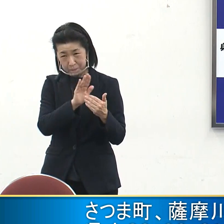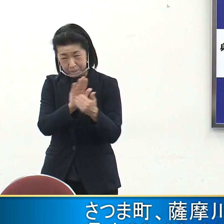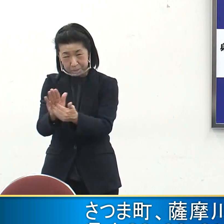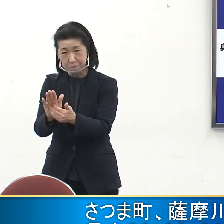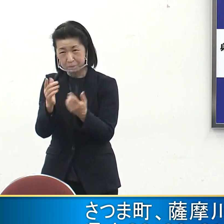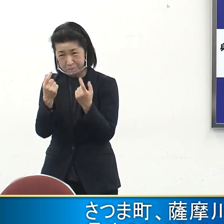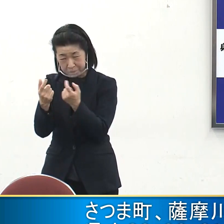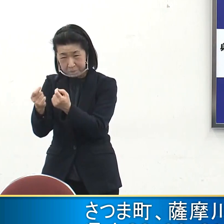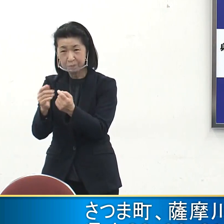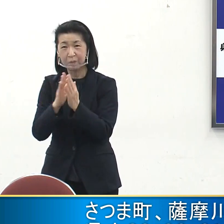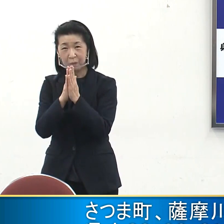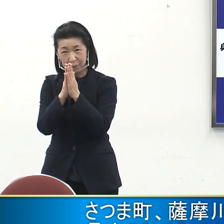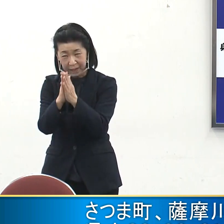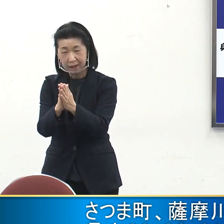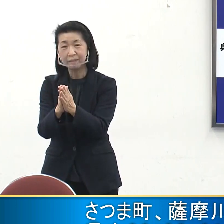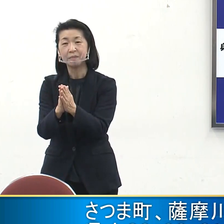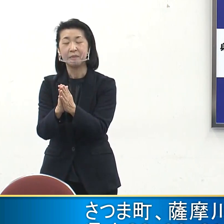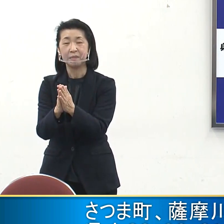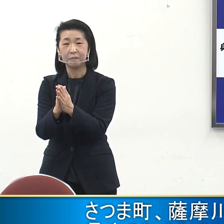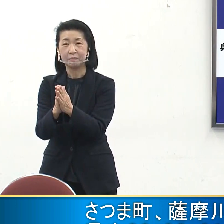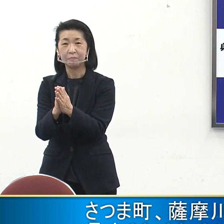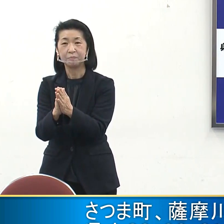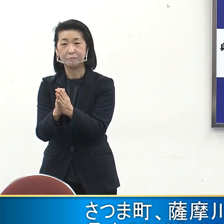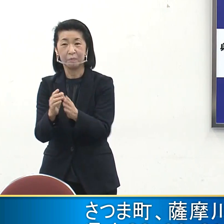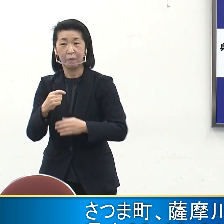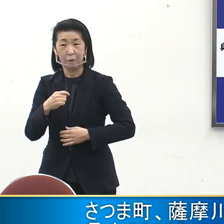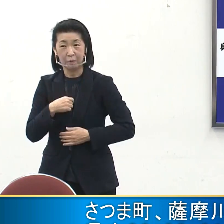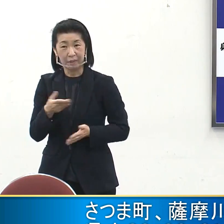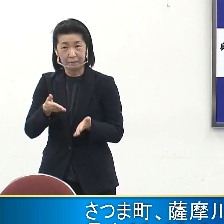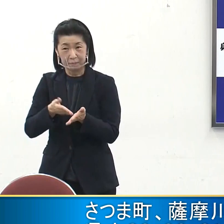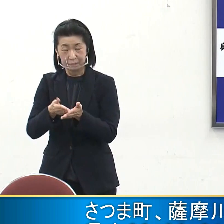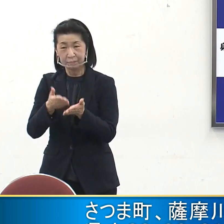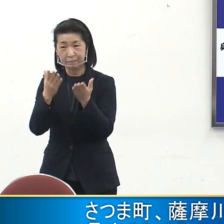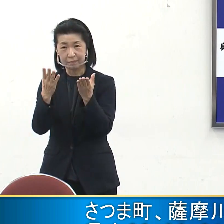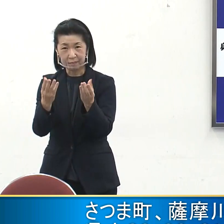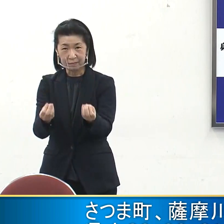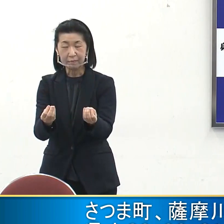協力をいただきますようお願いいたします。私からは以上です。